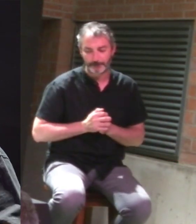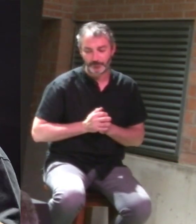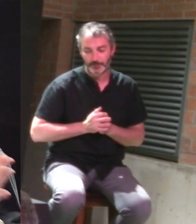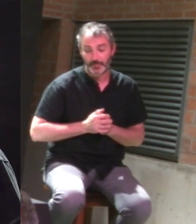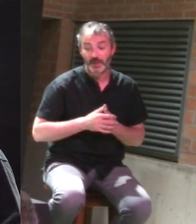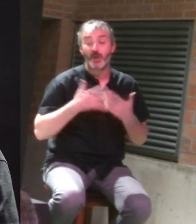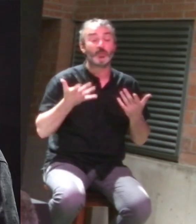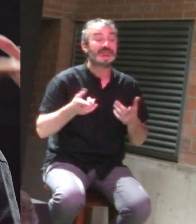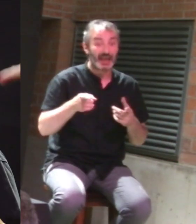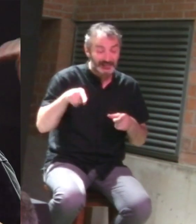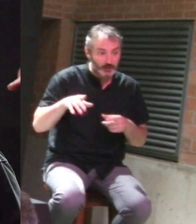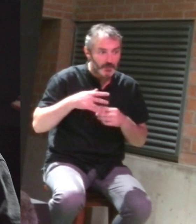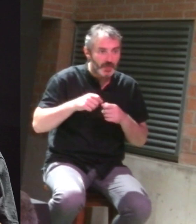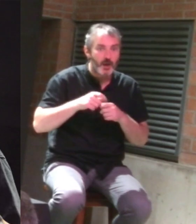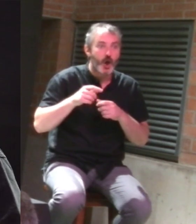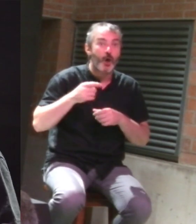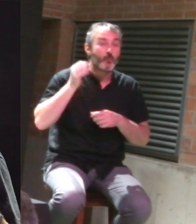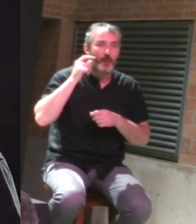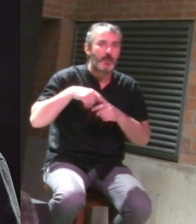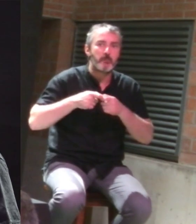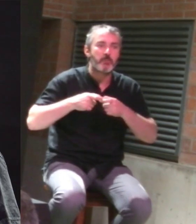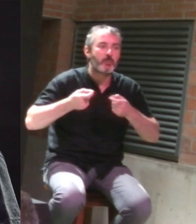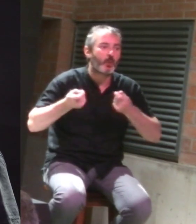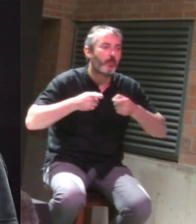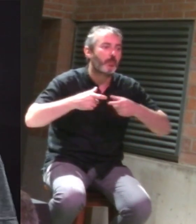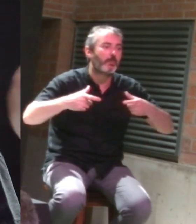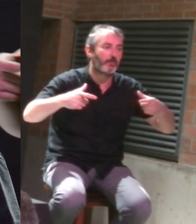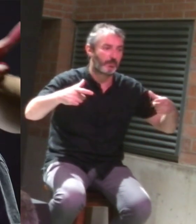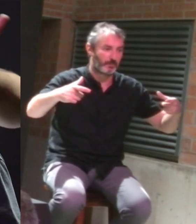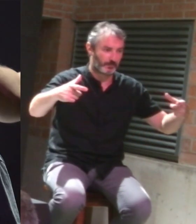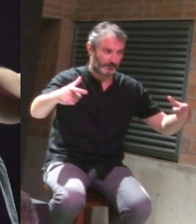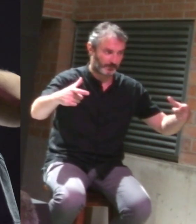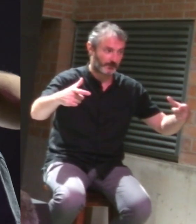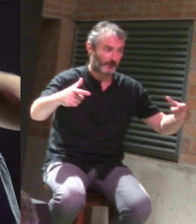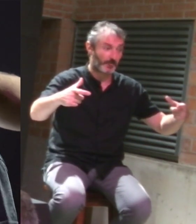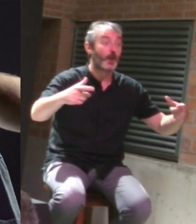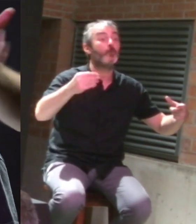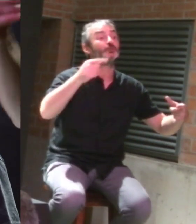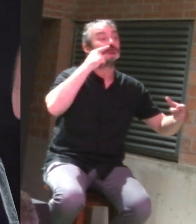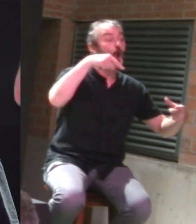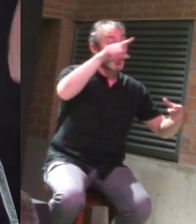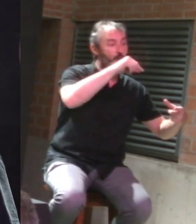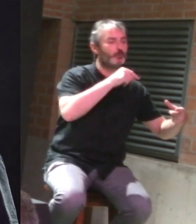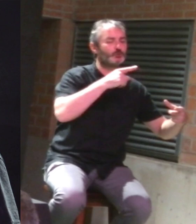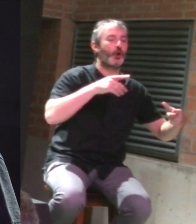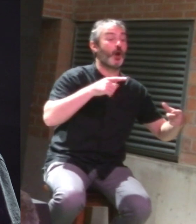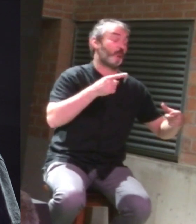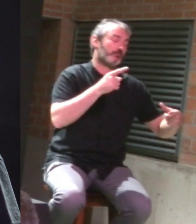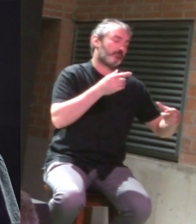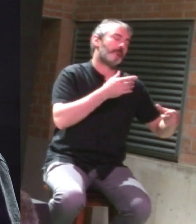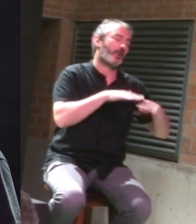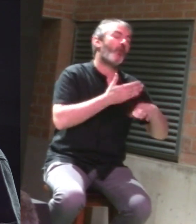fabril se fue extendiendo por todas las barriadas obreras y a pesar de los obstáculos que ponían, digamos, los amos de